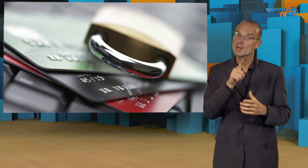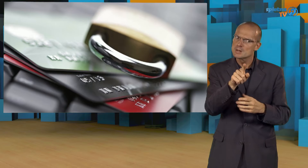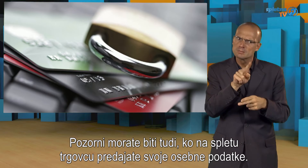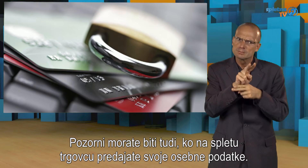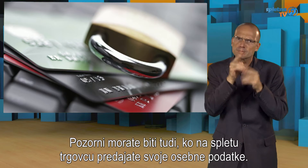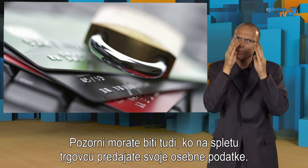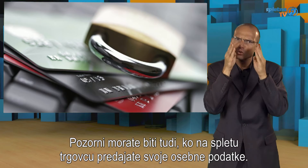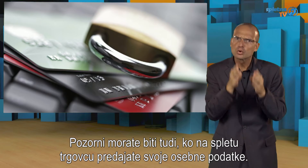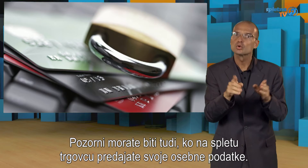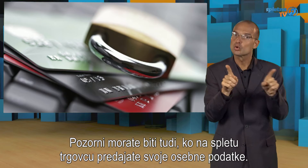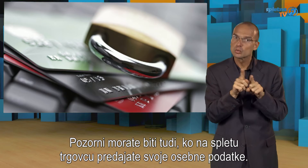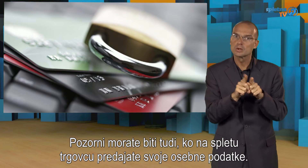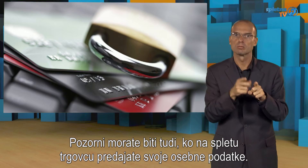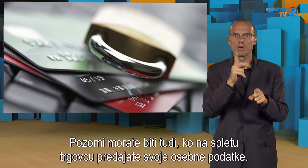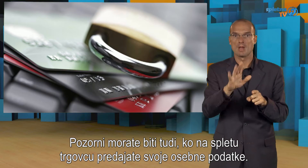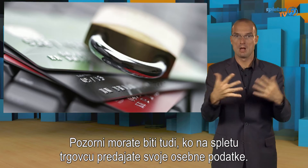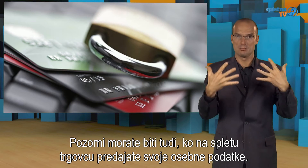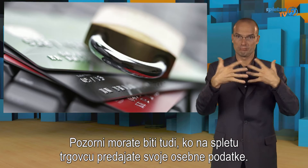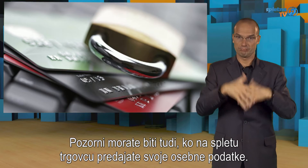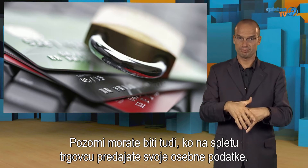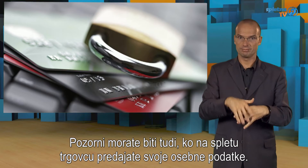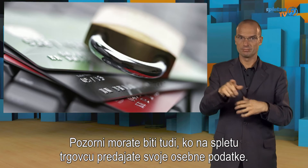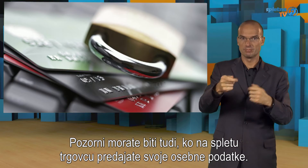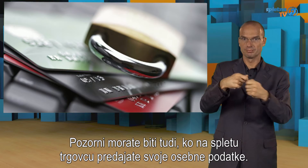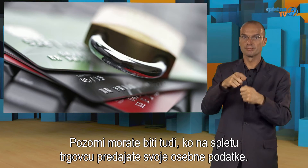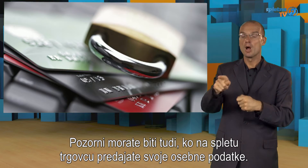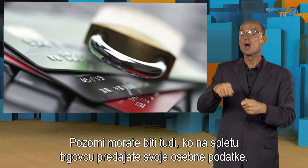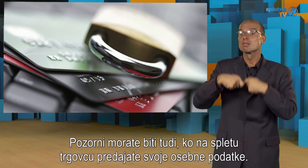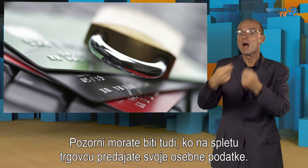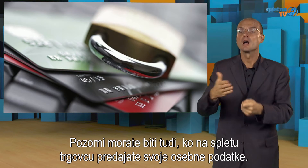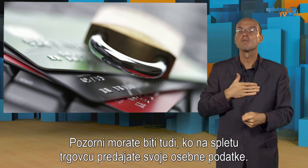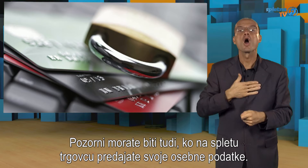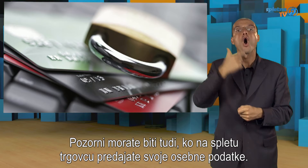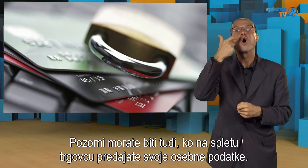Pozorni morate biti tudi, ko na spletu trgovcu predajate svoje osebne podatke.